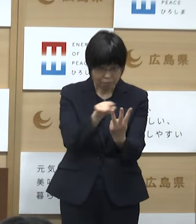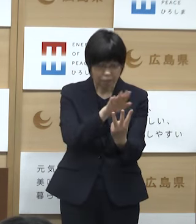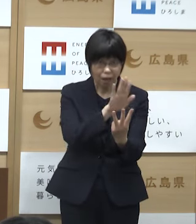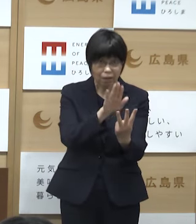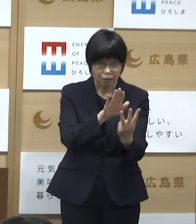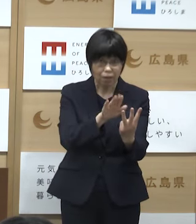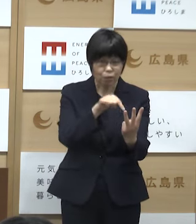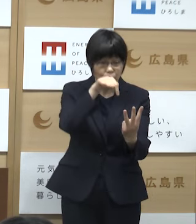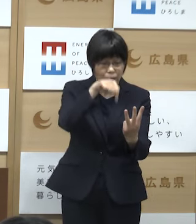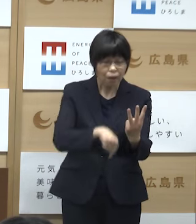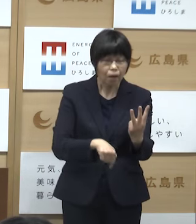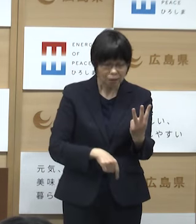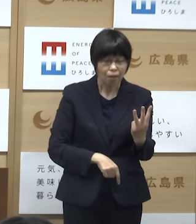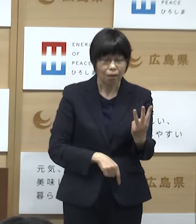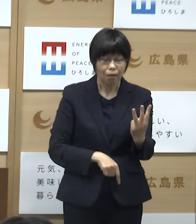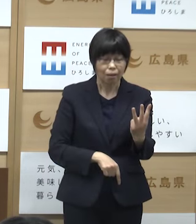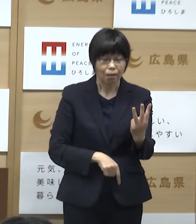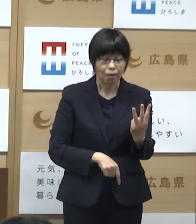その中で、